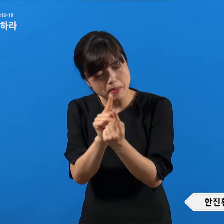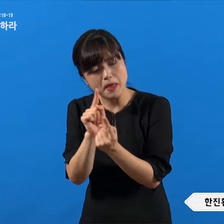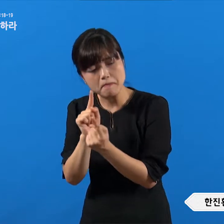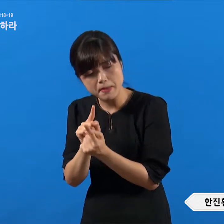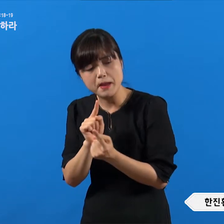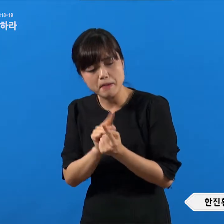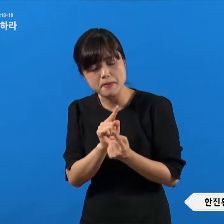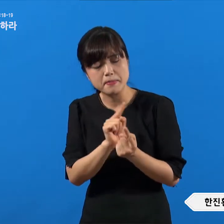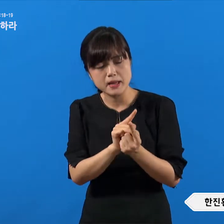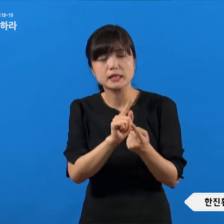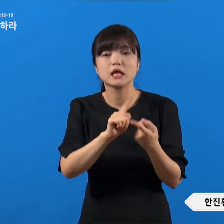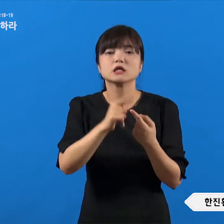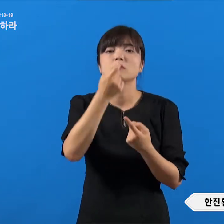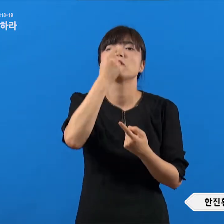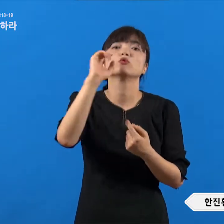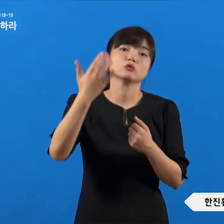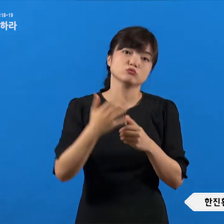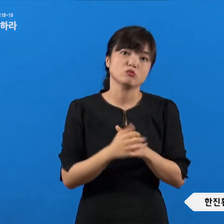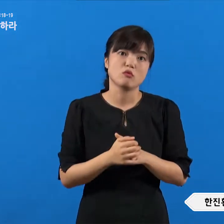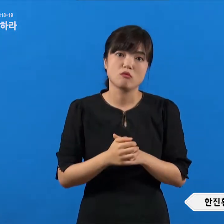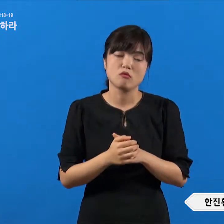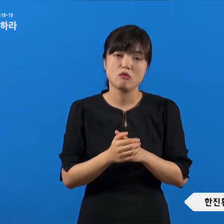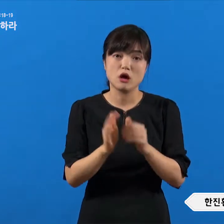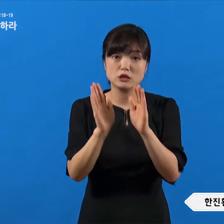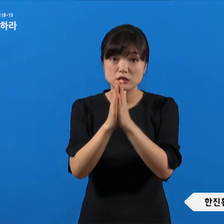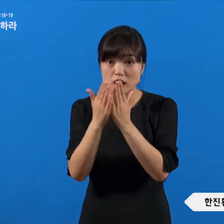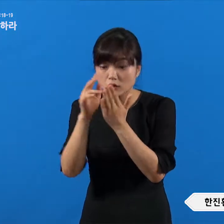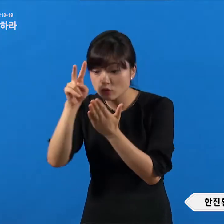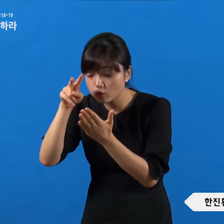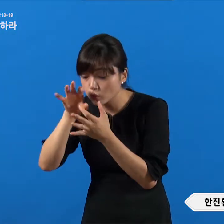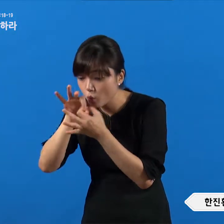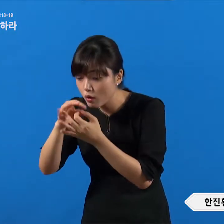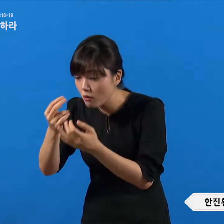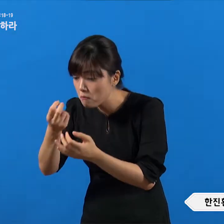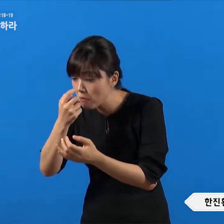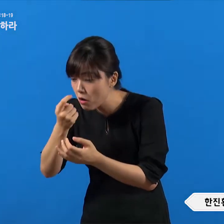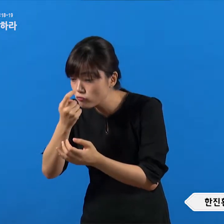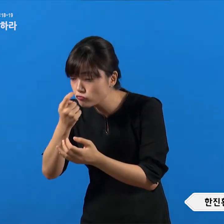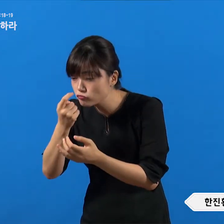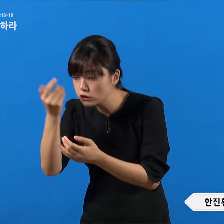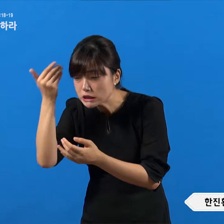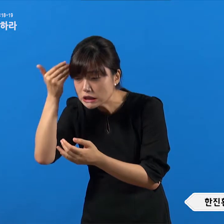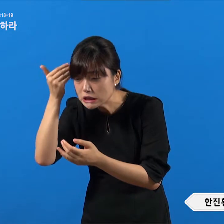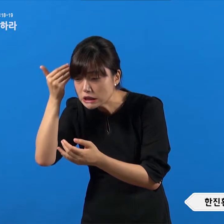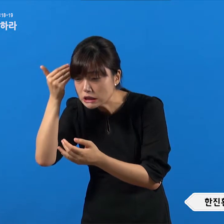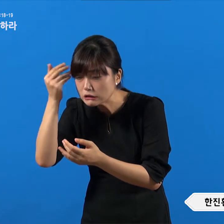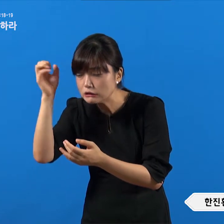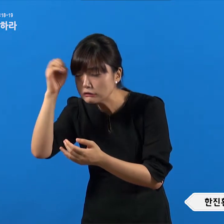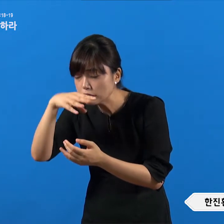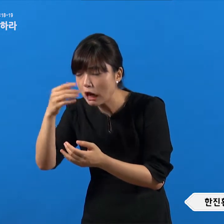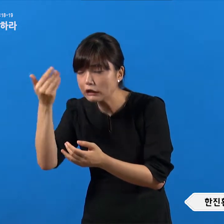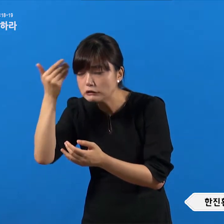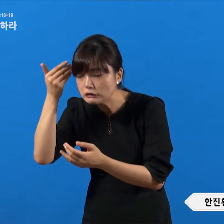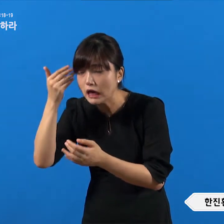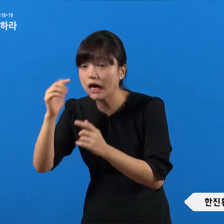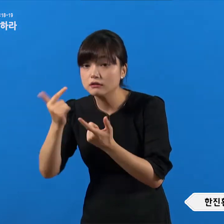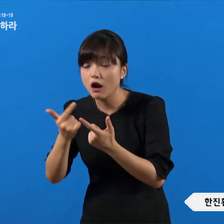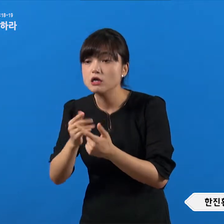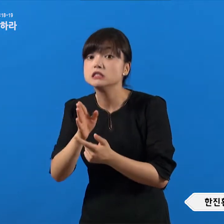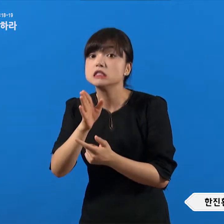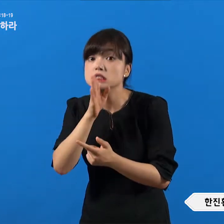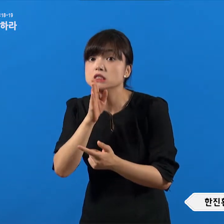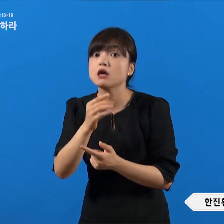배워가게 되었습니다. 그러니까 독서를 통해서 이 사색하는 그것이 허공했던 사색이 아니라